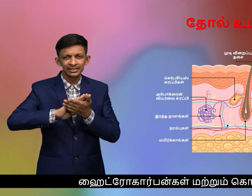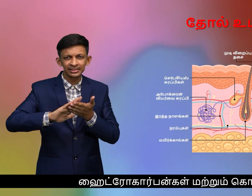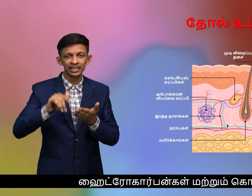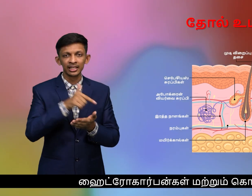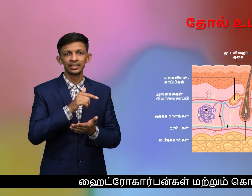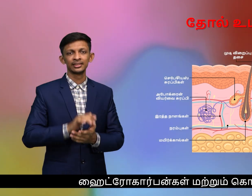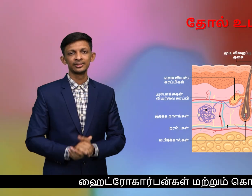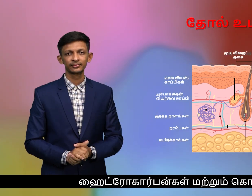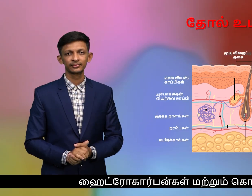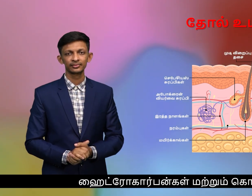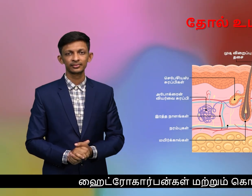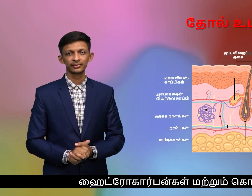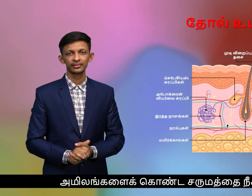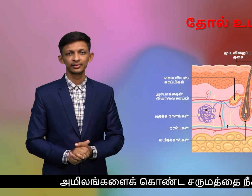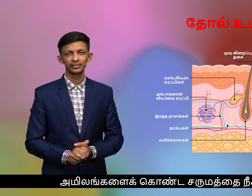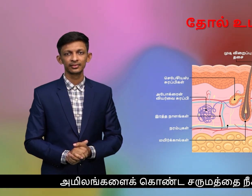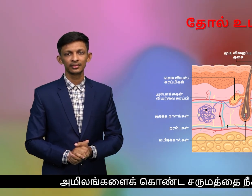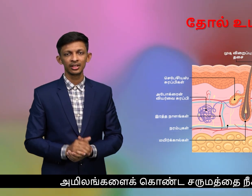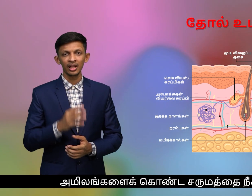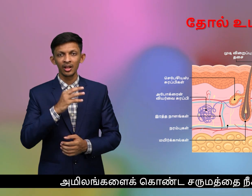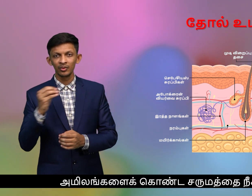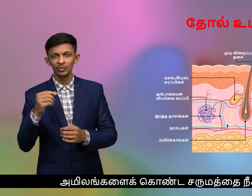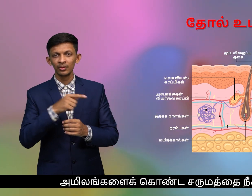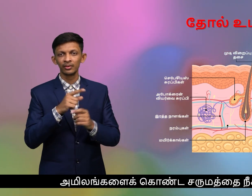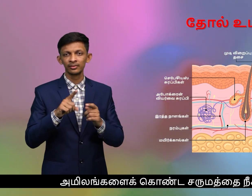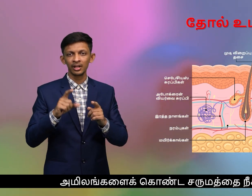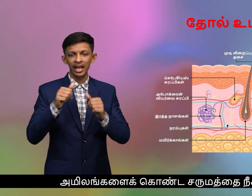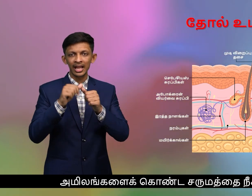ஹைட்ரோகார்பன்கள் மற்றும் கொழுப்பு அமிலங்களை கொண்ட சருமத்தை நீக்குகிறது.